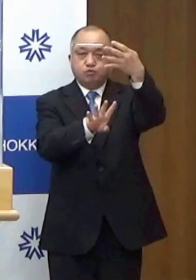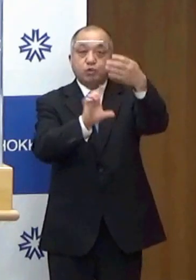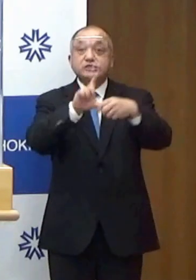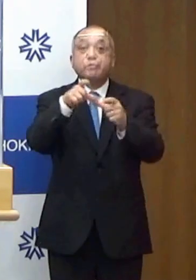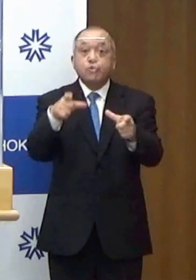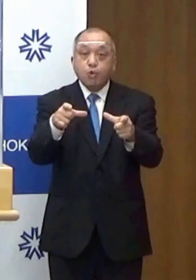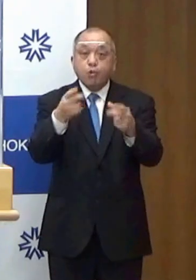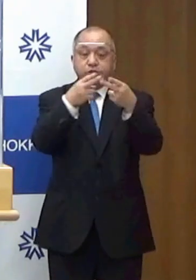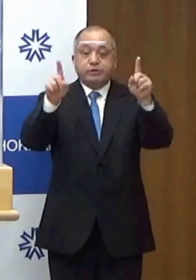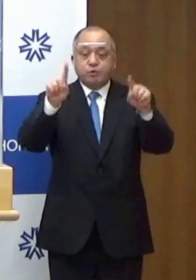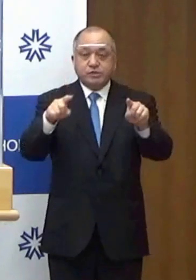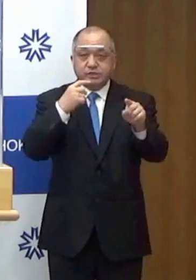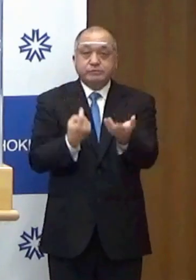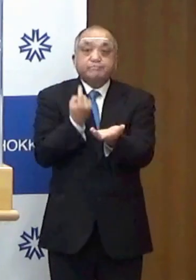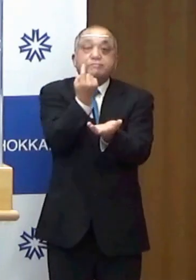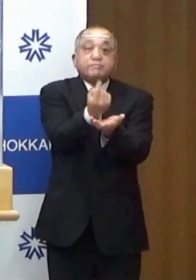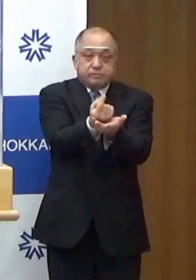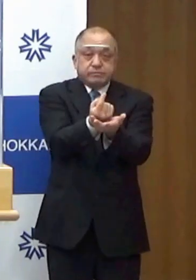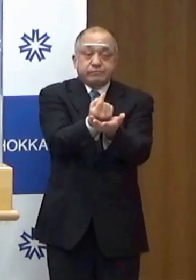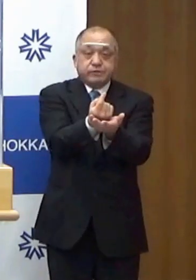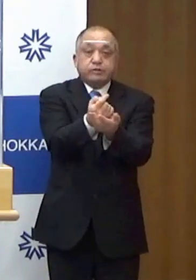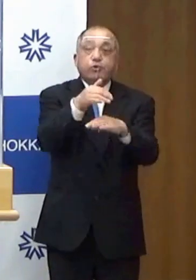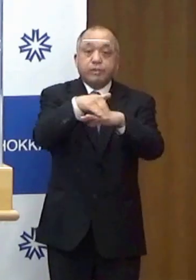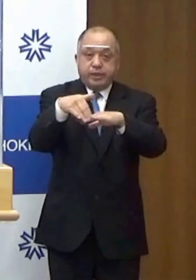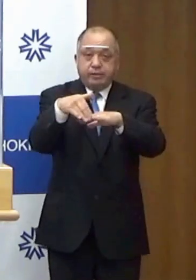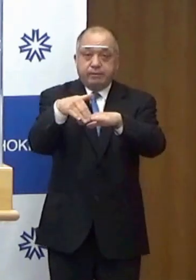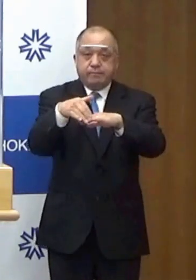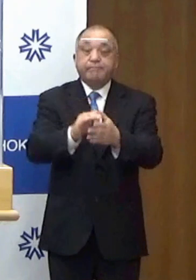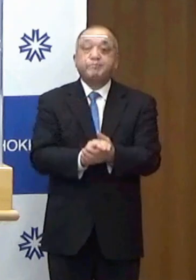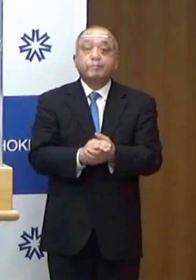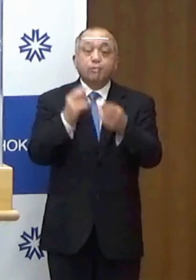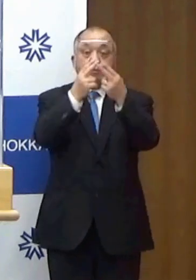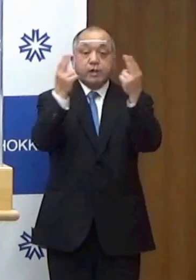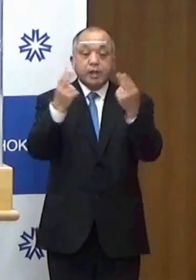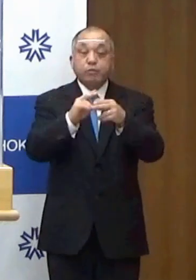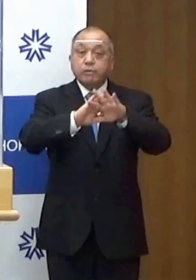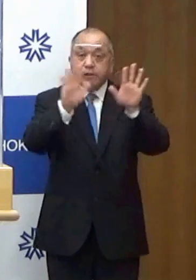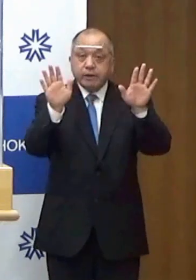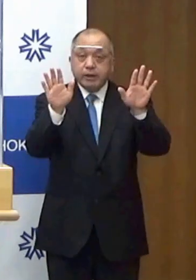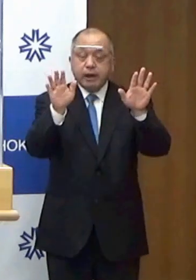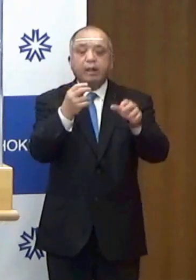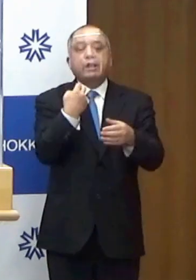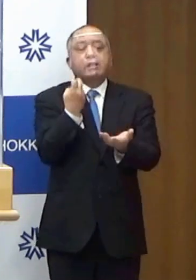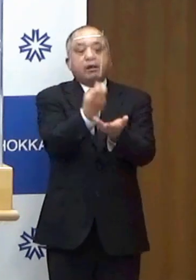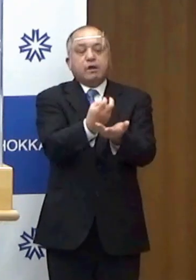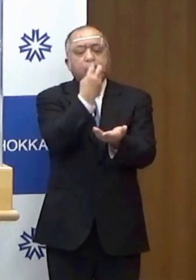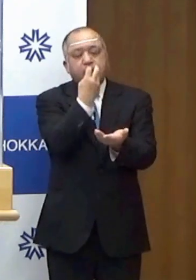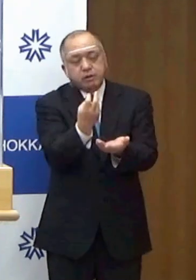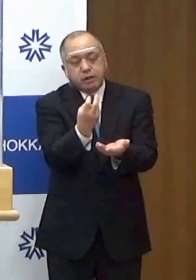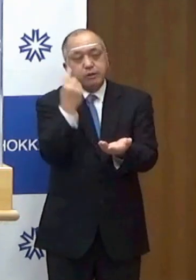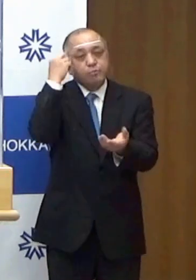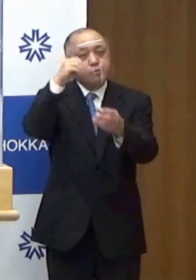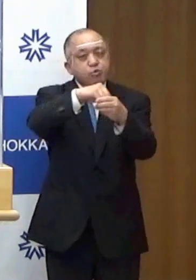催のレセプションなどの行事に出席をいたしますが、北海道で開催されてよかったと思